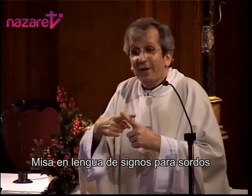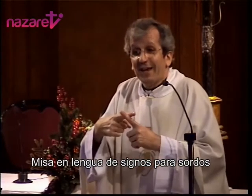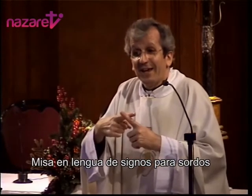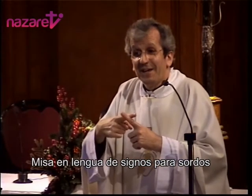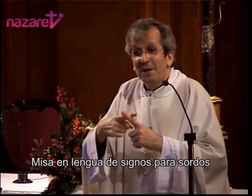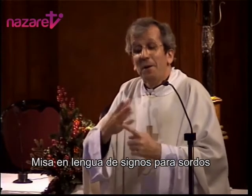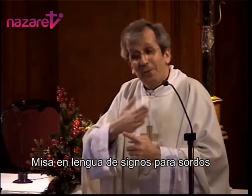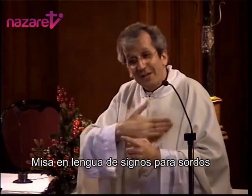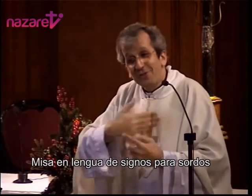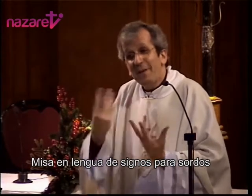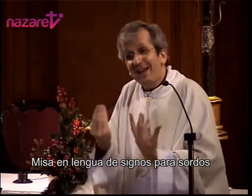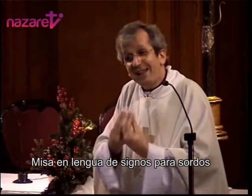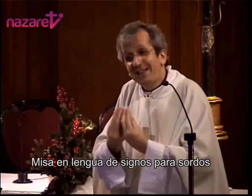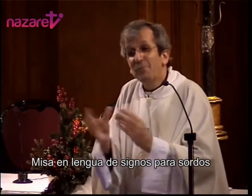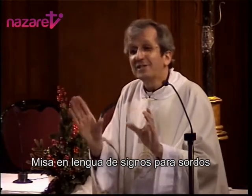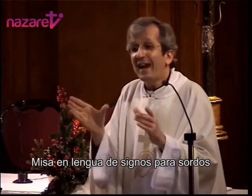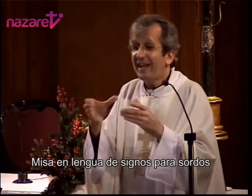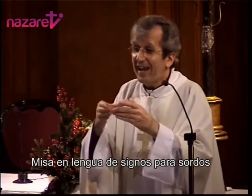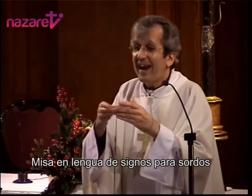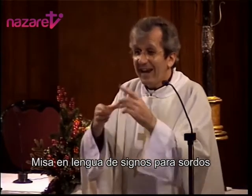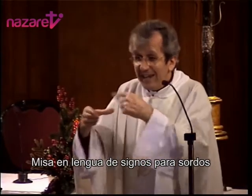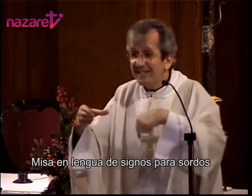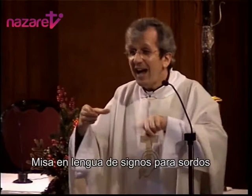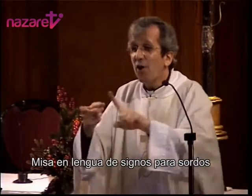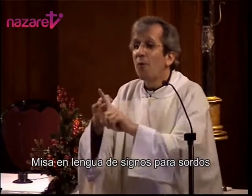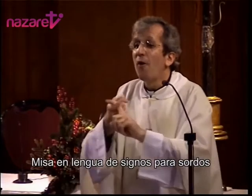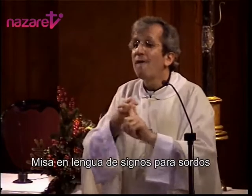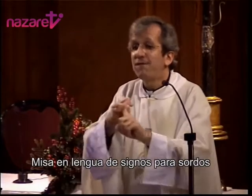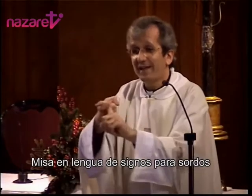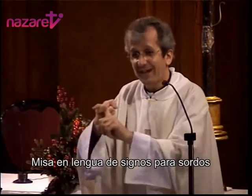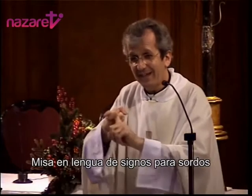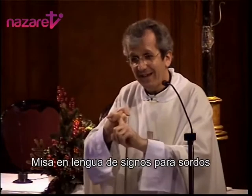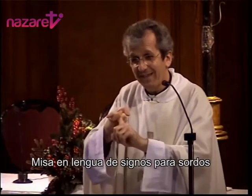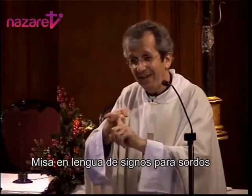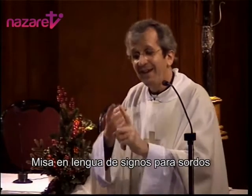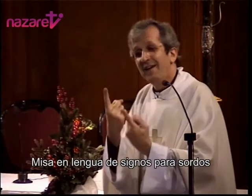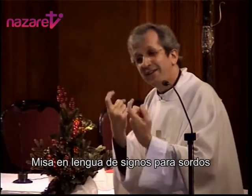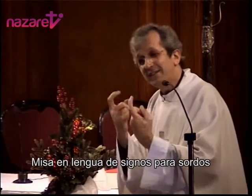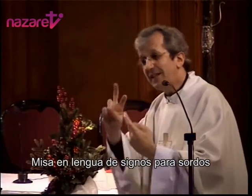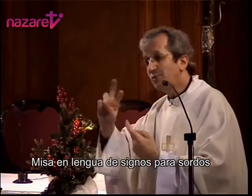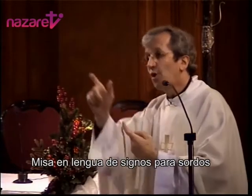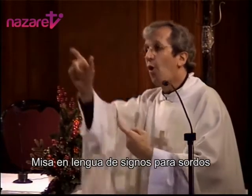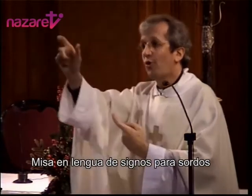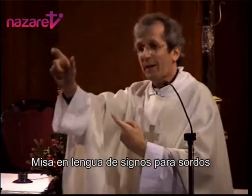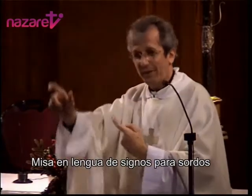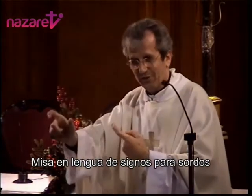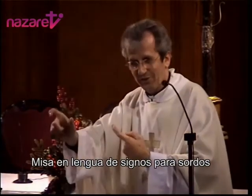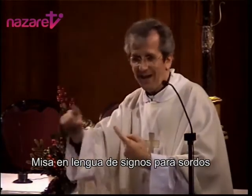qué? Porque es una manera de mostrar la Iglesia como fraternidad. Necesitamos otra persona,